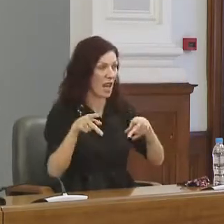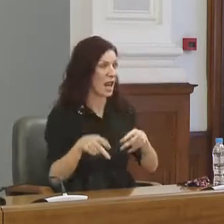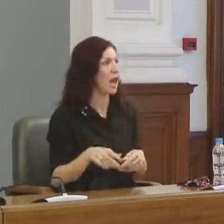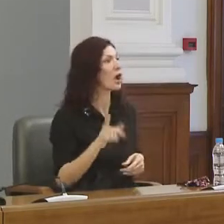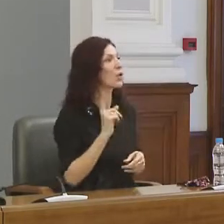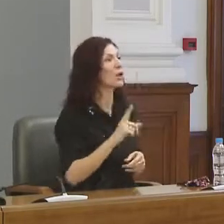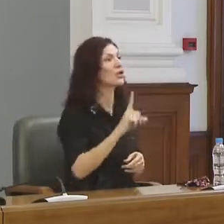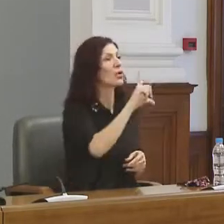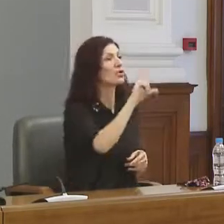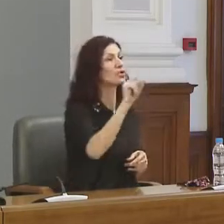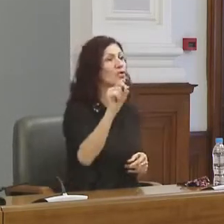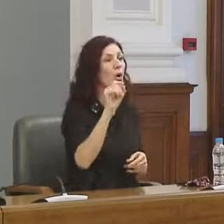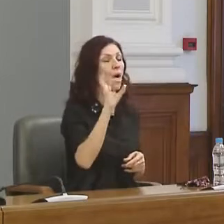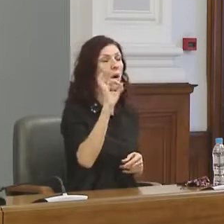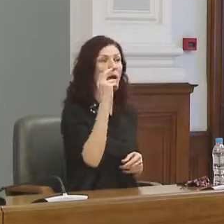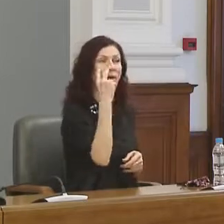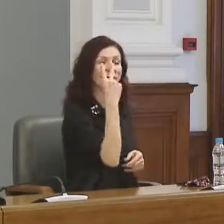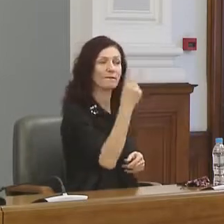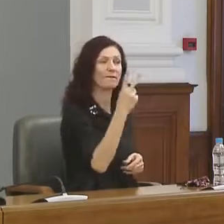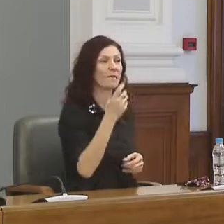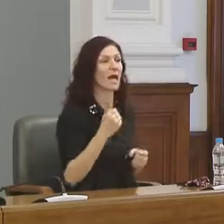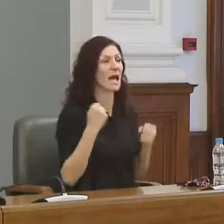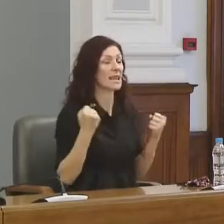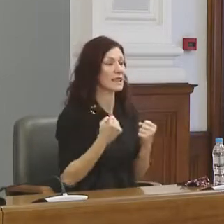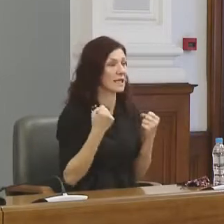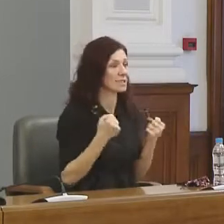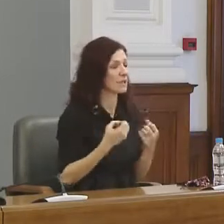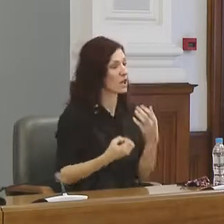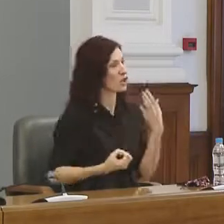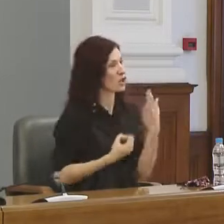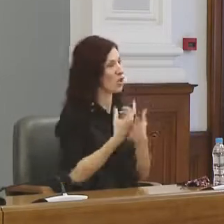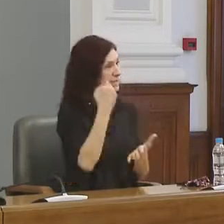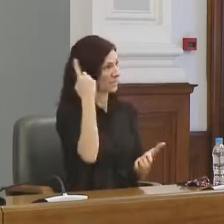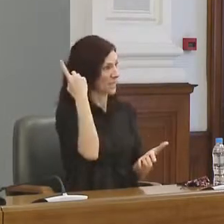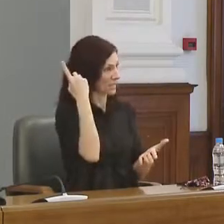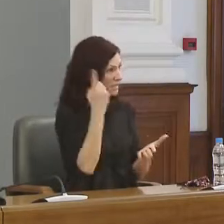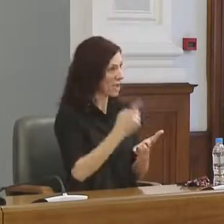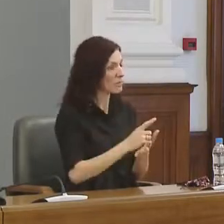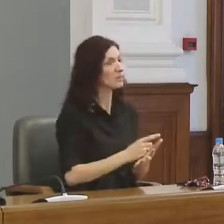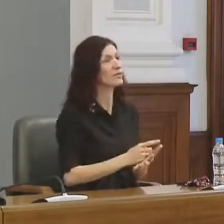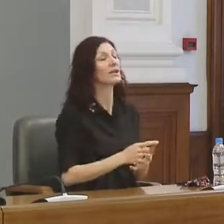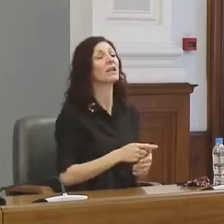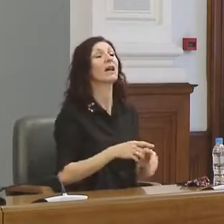са интензивни. С новата заповед, разбира се, всички, тъй като София е в